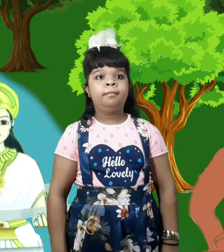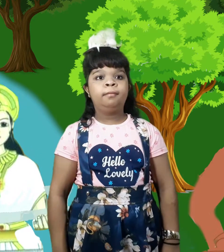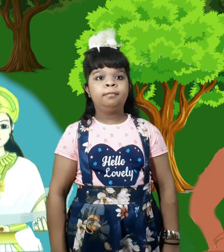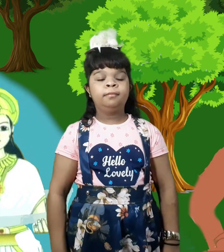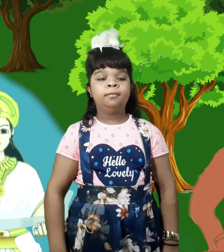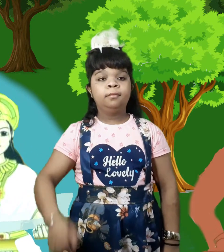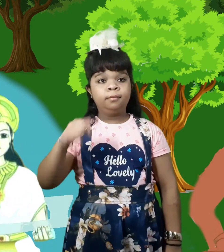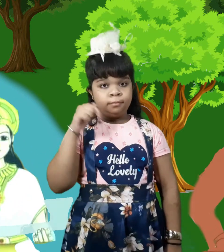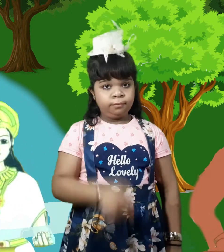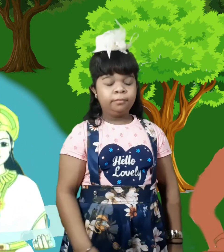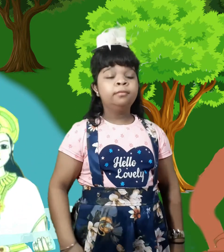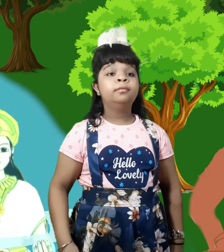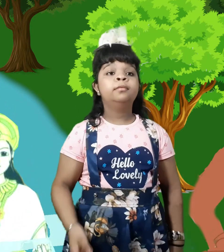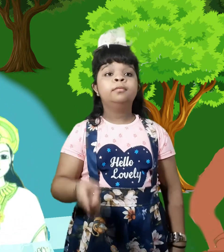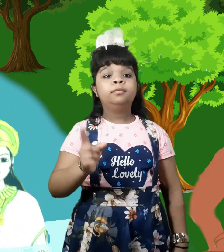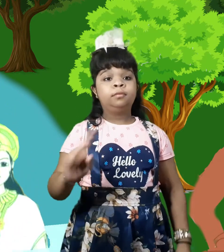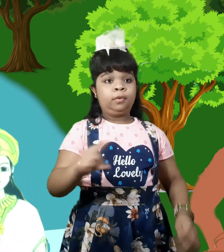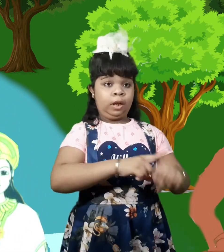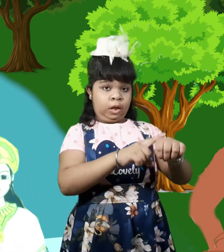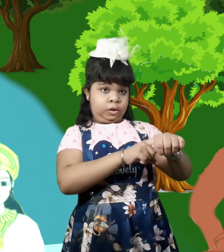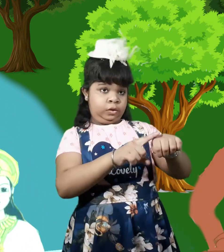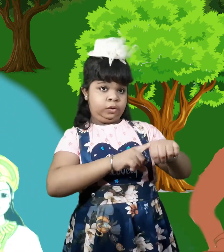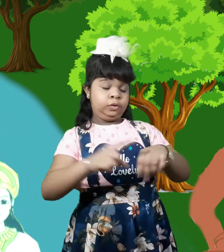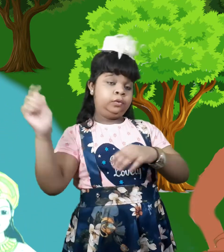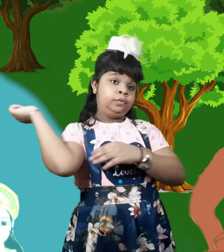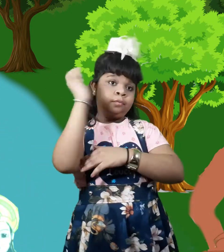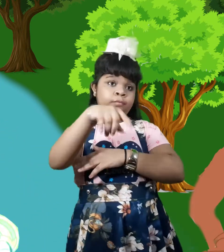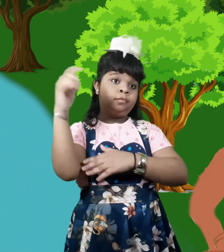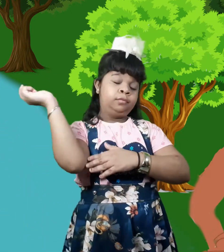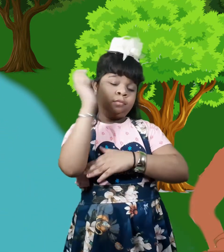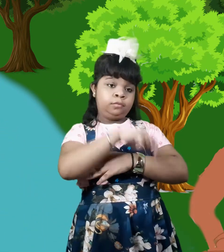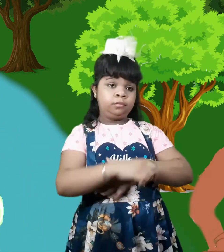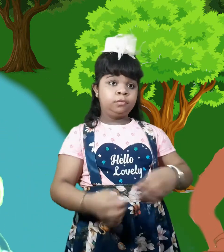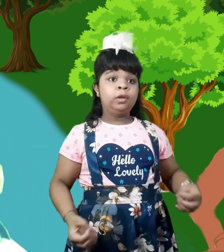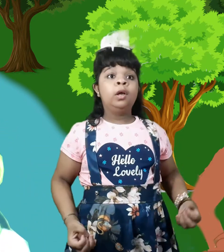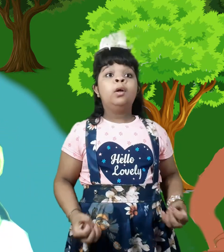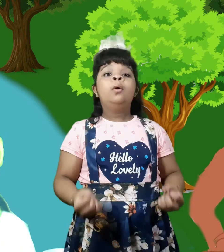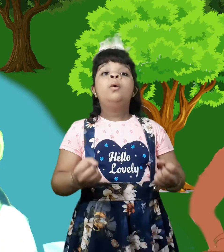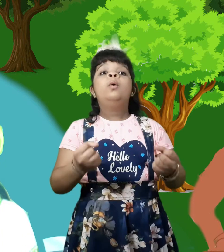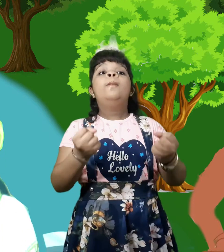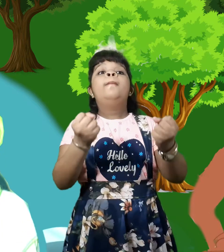और इस बार वह लकड़ी की कुल्हाड़ी लेकर आई